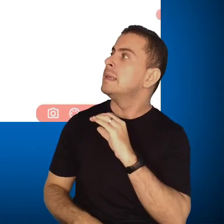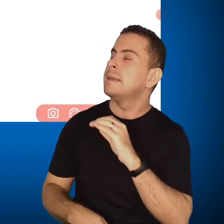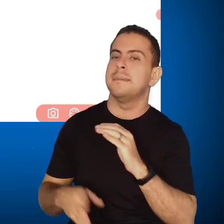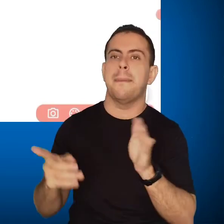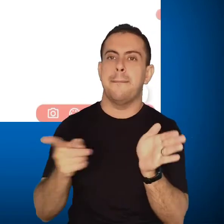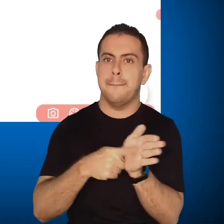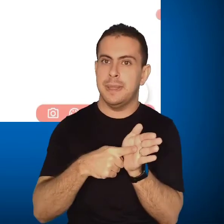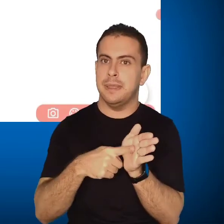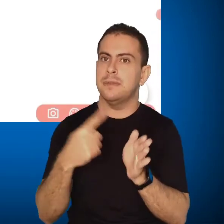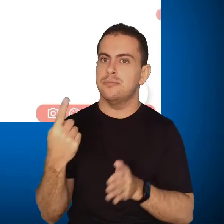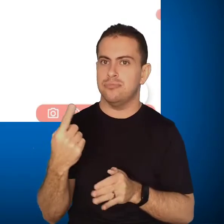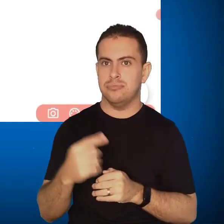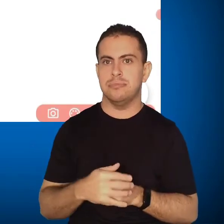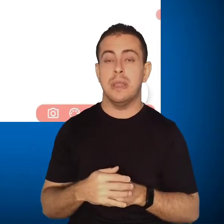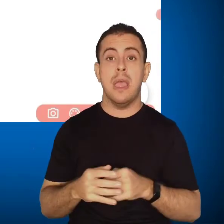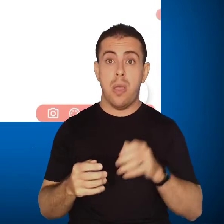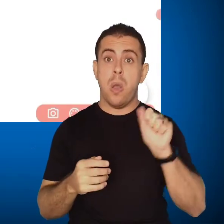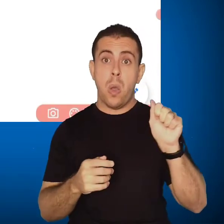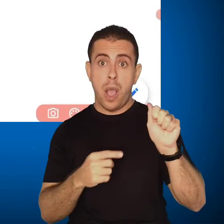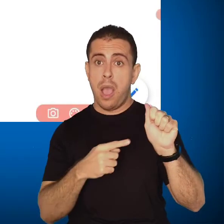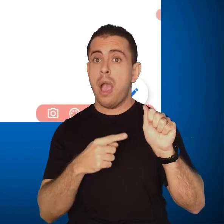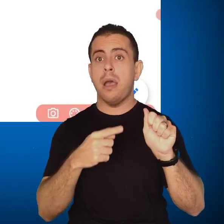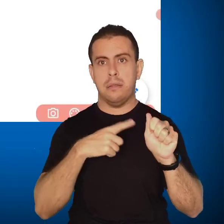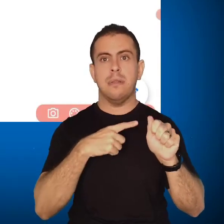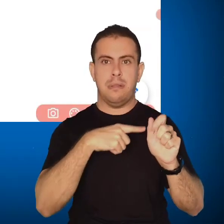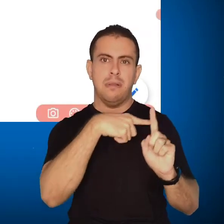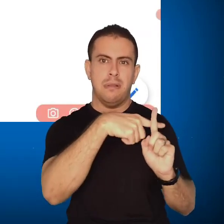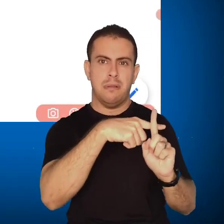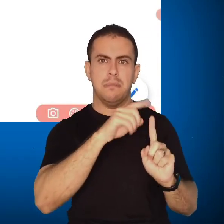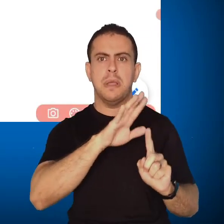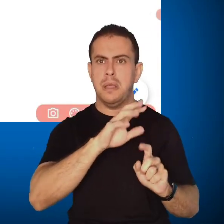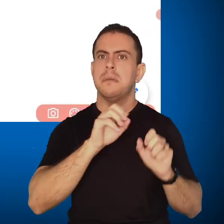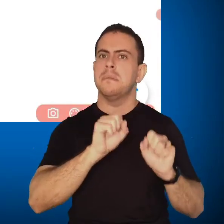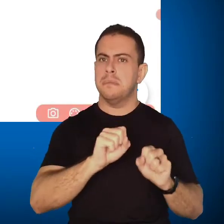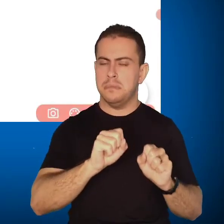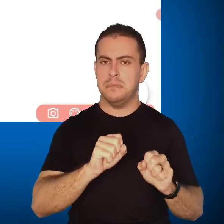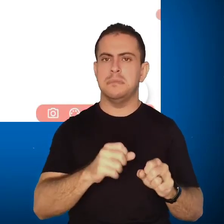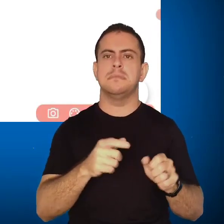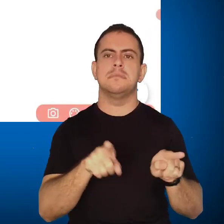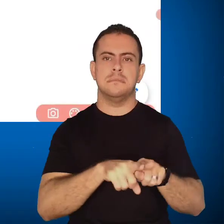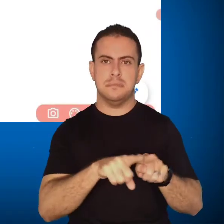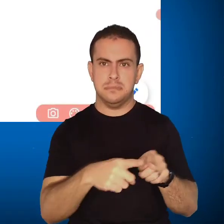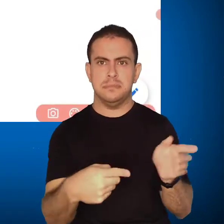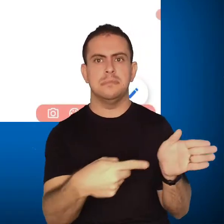ser negativos, né? O A aqui está sendo 3 positivo. Então, é importante você ter essa